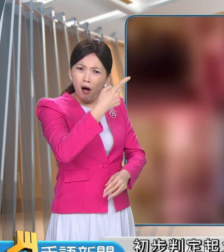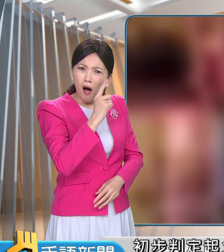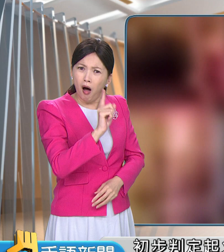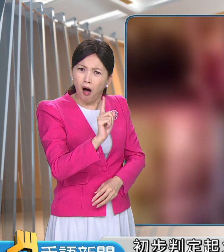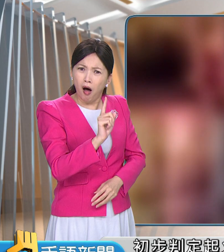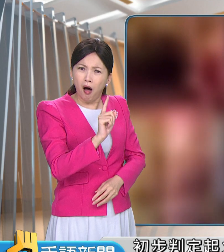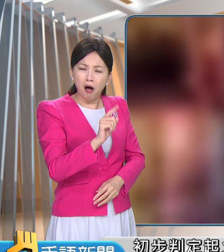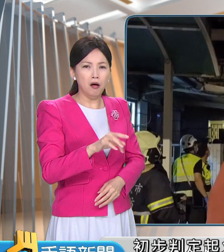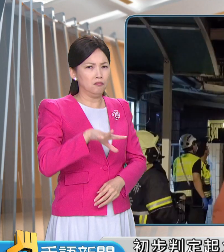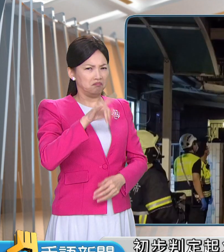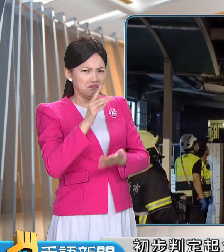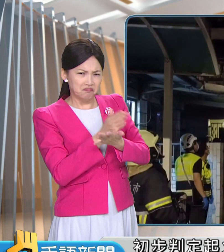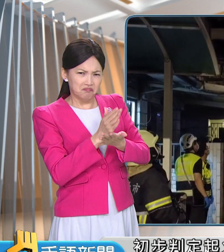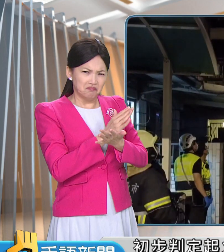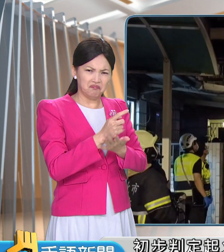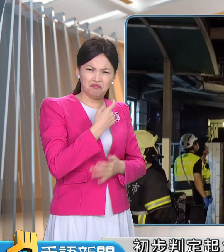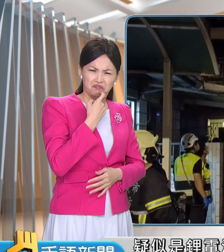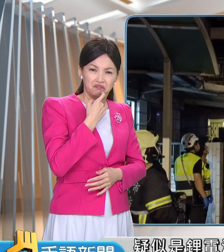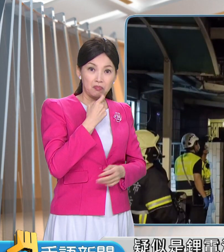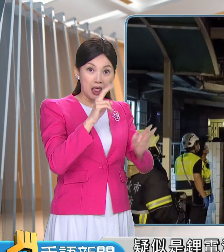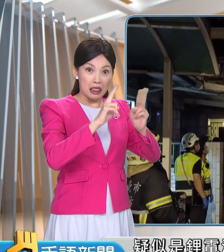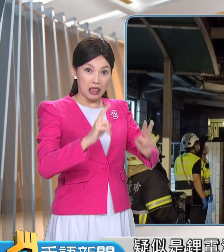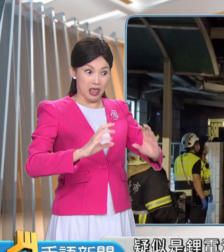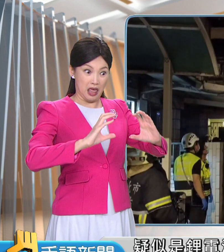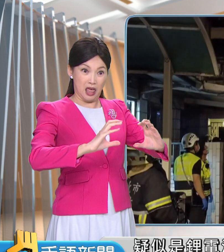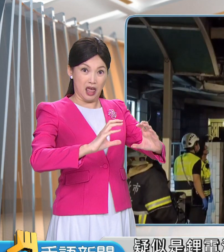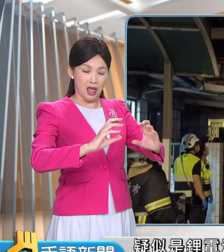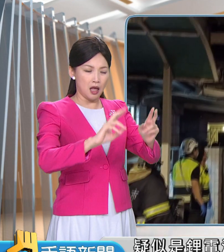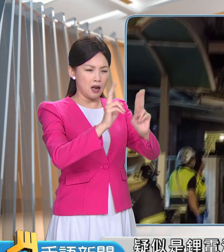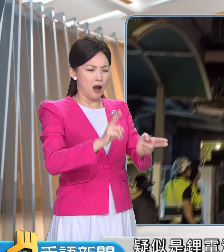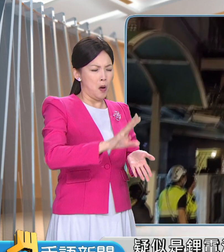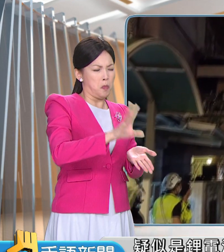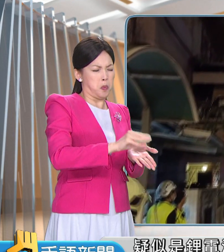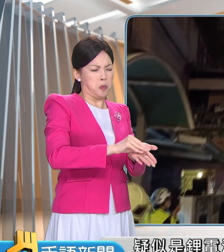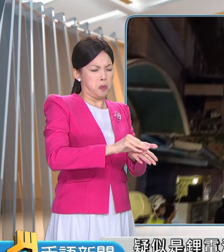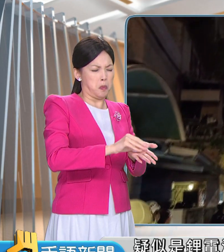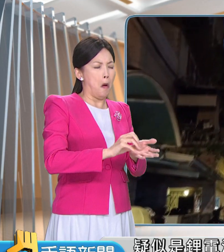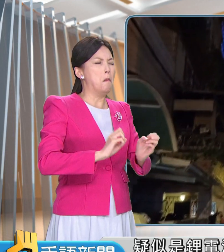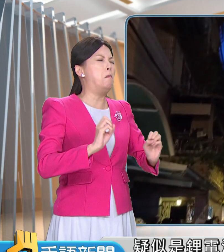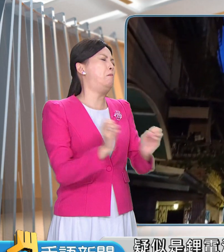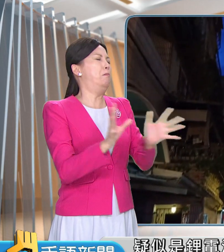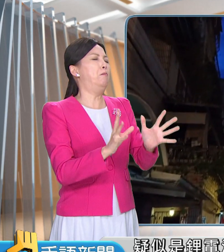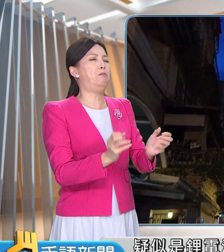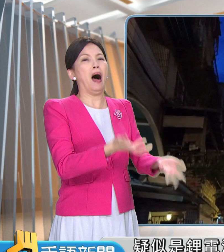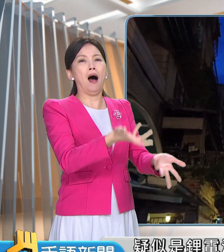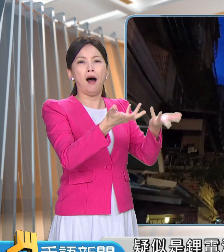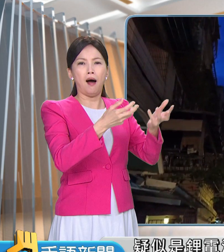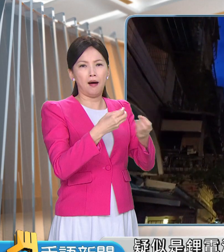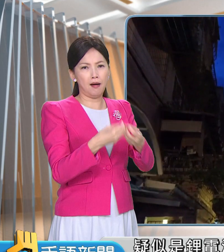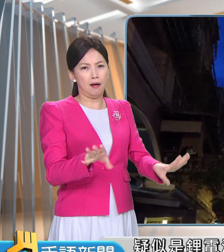定，起火原因疑似是锂电池充电爆炸所引起。